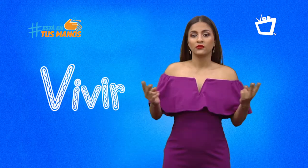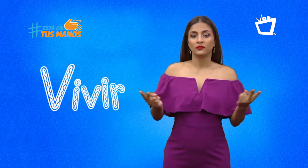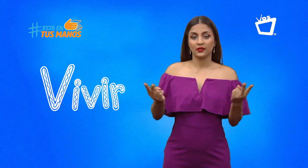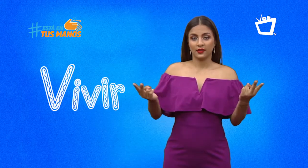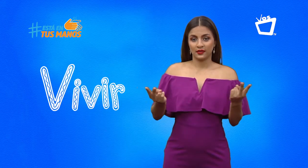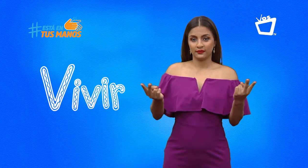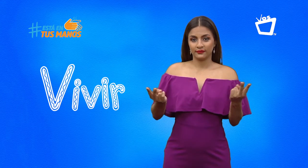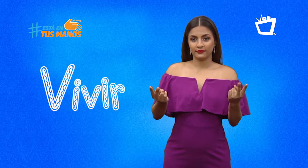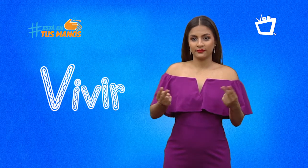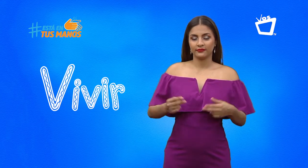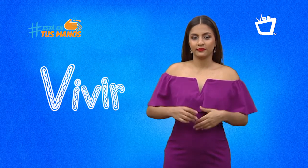vivir